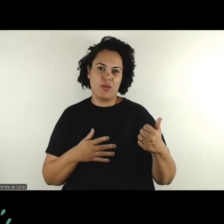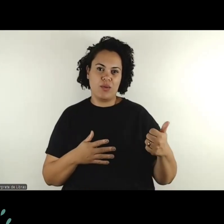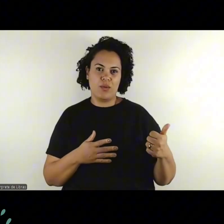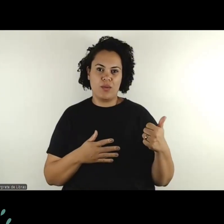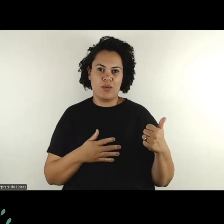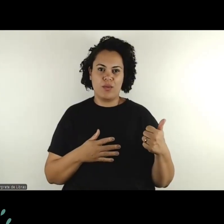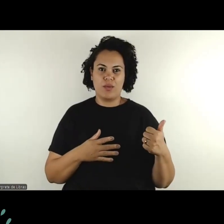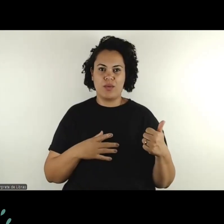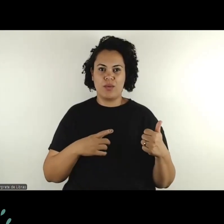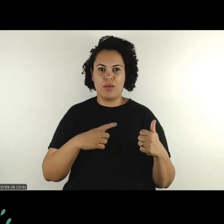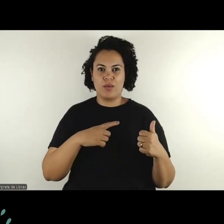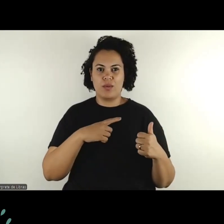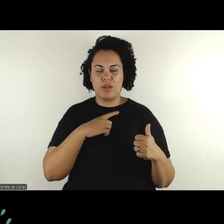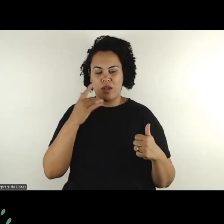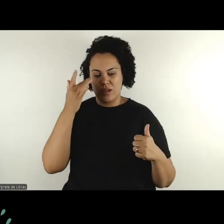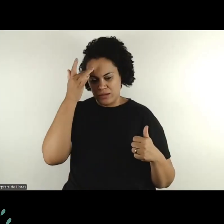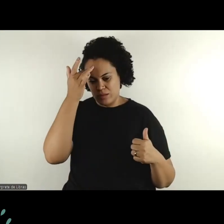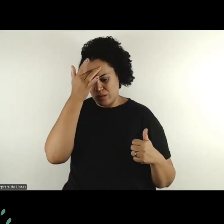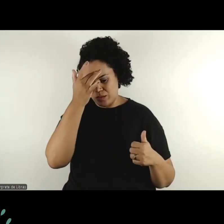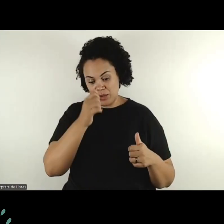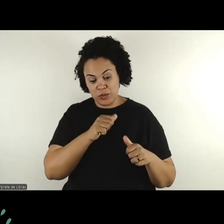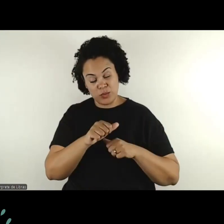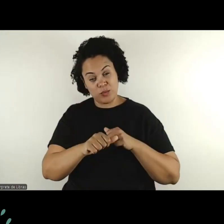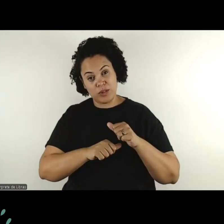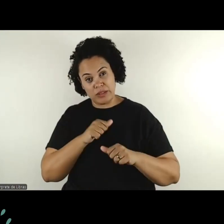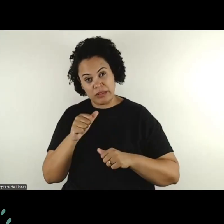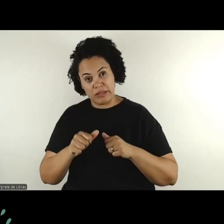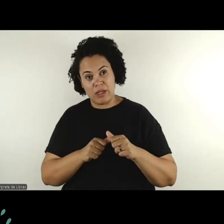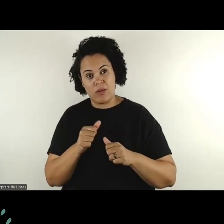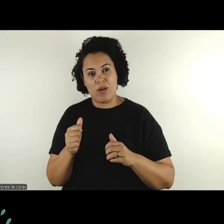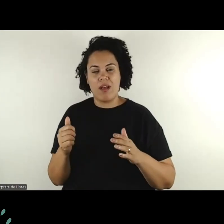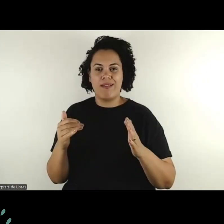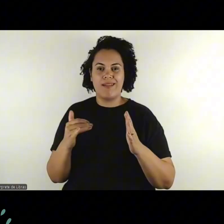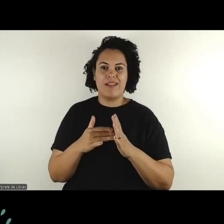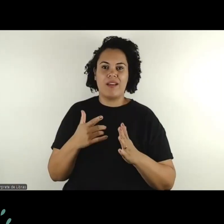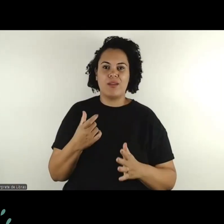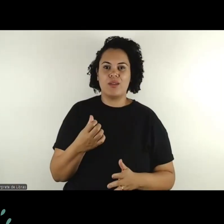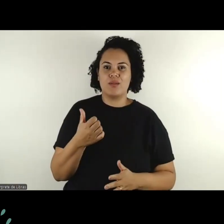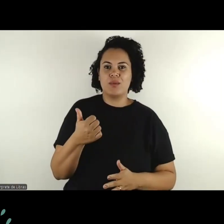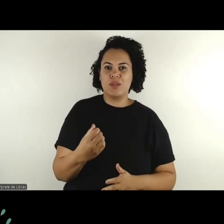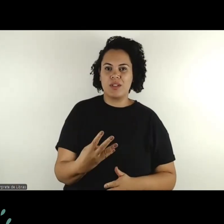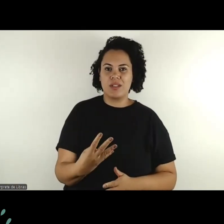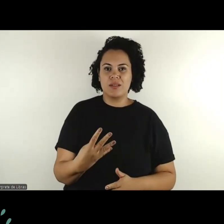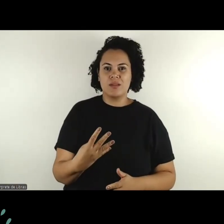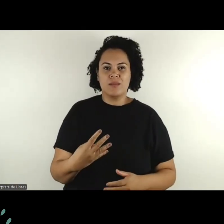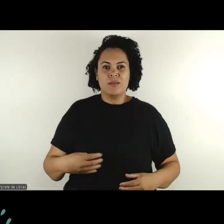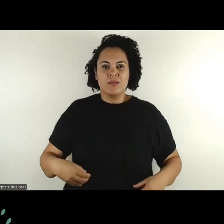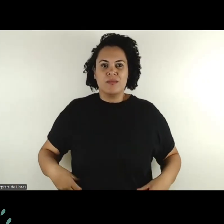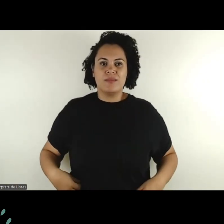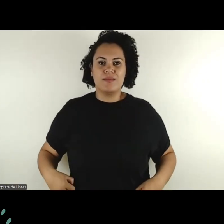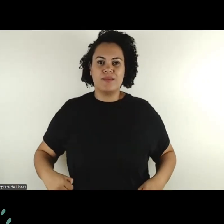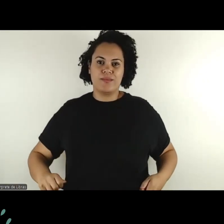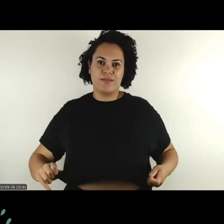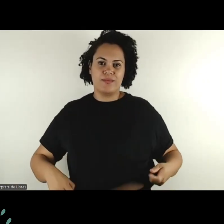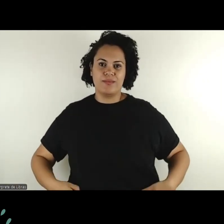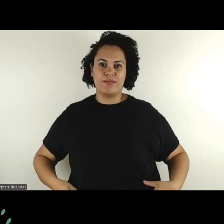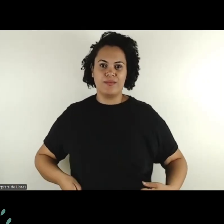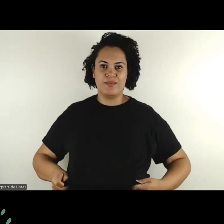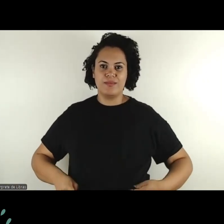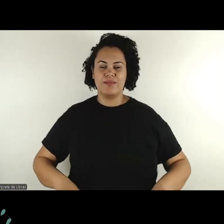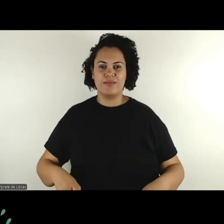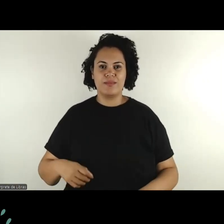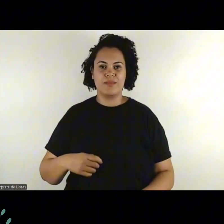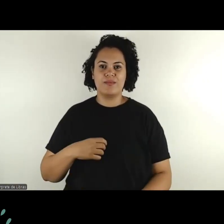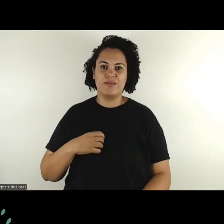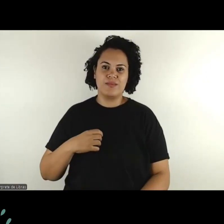Política Nacional de Saúde Mental, até o ano de 2014, né, nós tínhamos uma implementação, né, da reforma